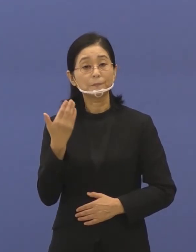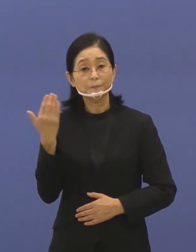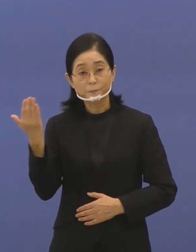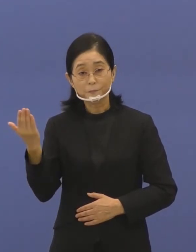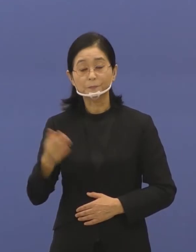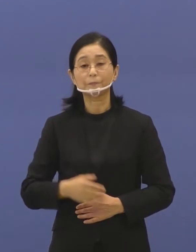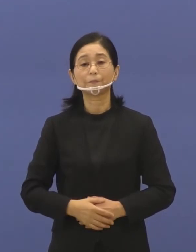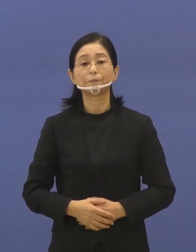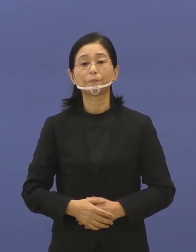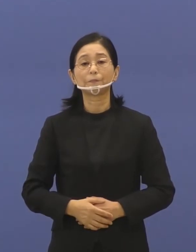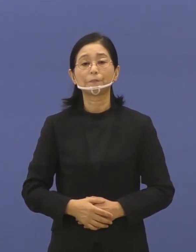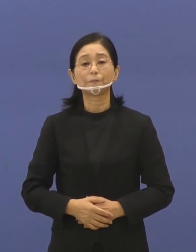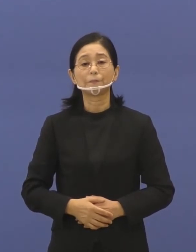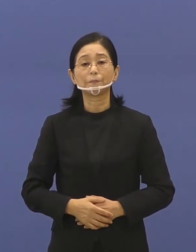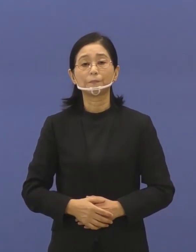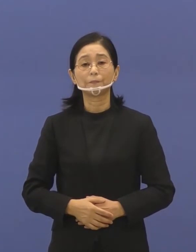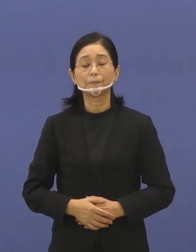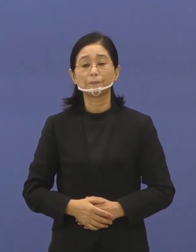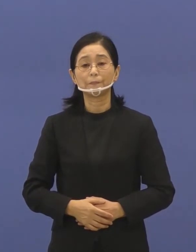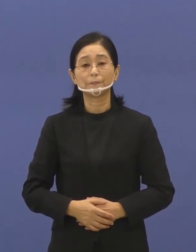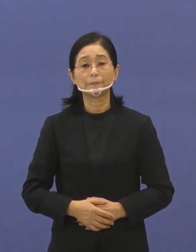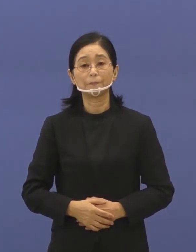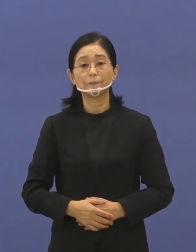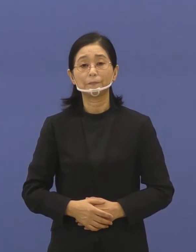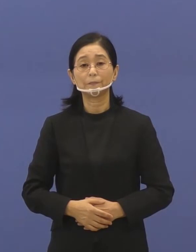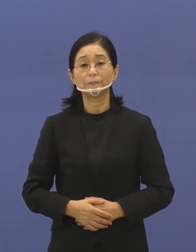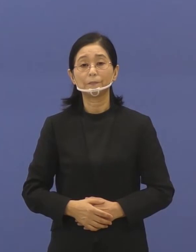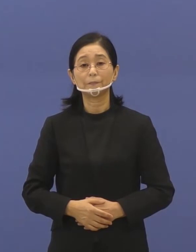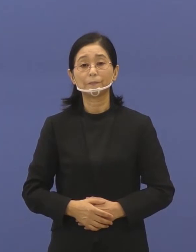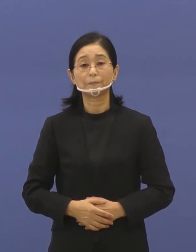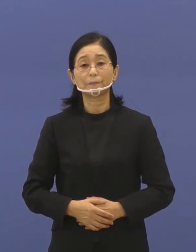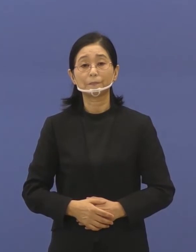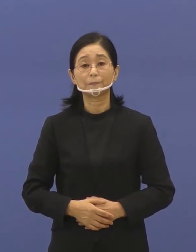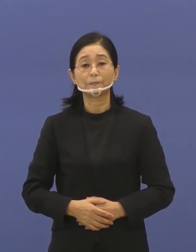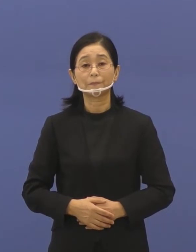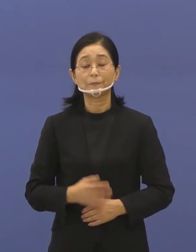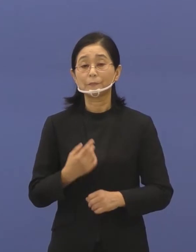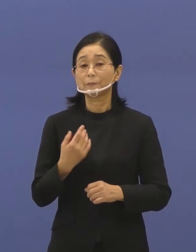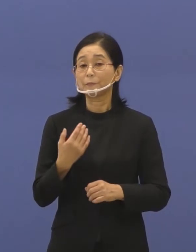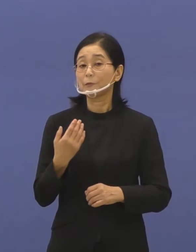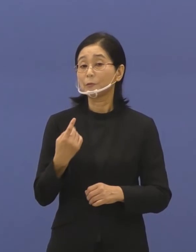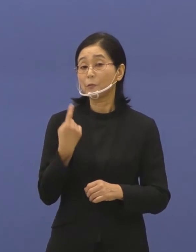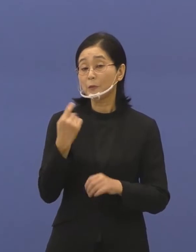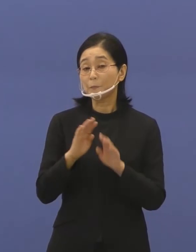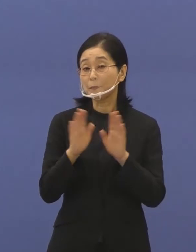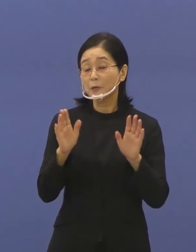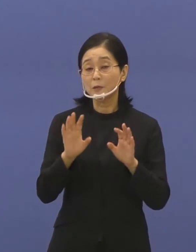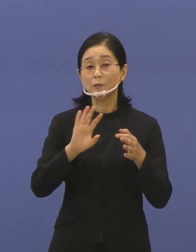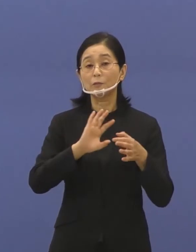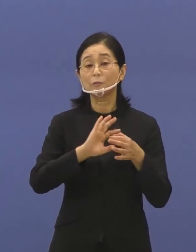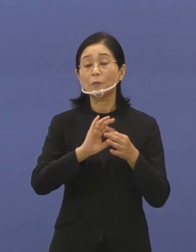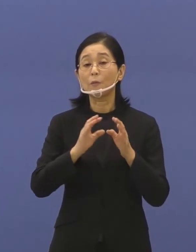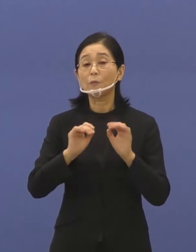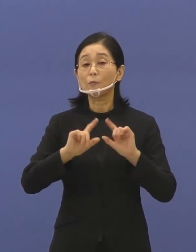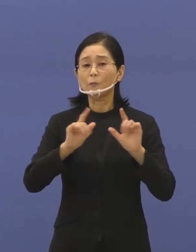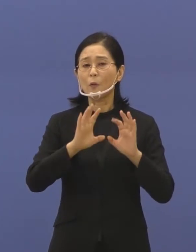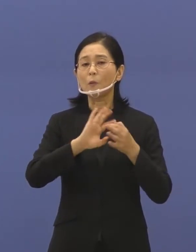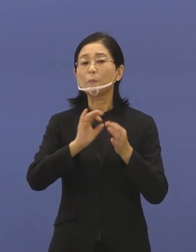の話題になります。東京オリンピックに関してです。復興五輪として、